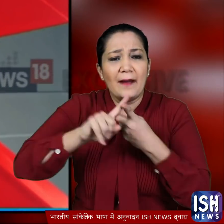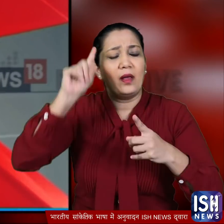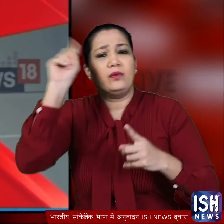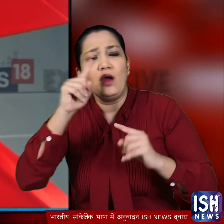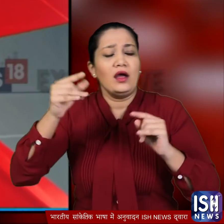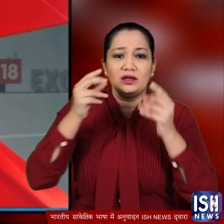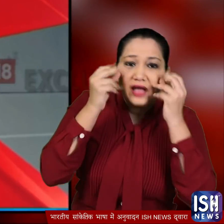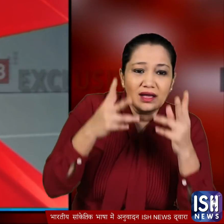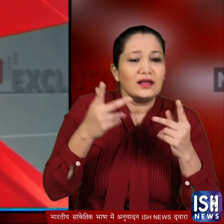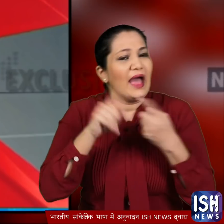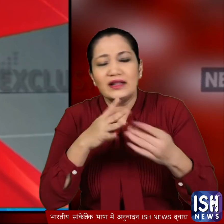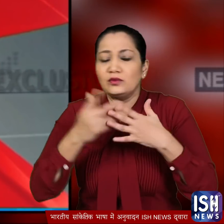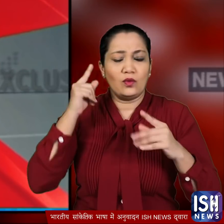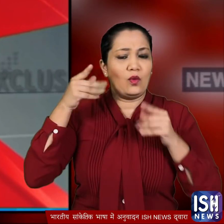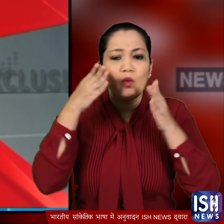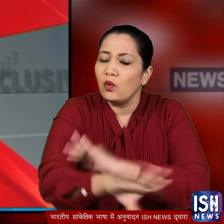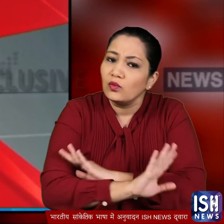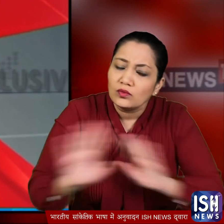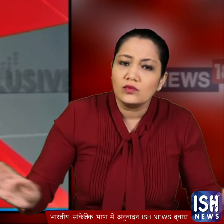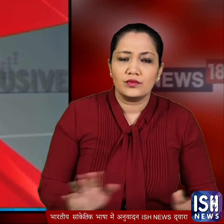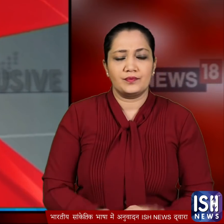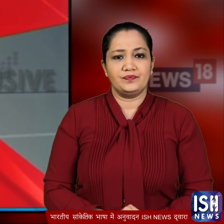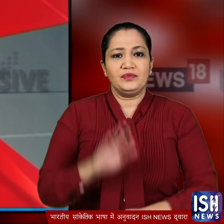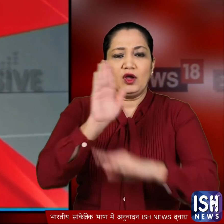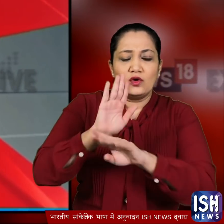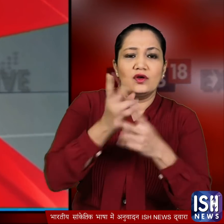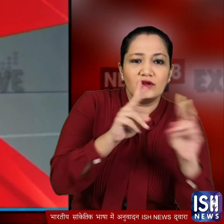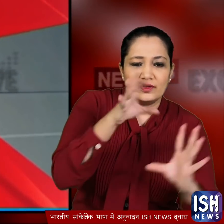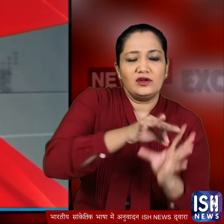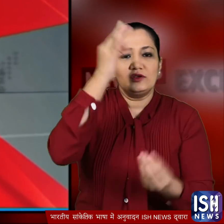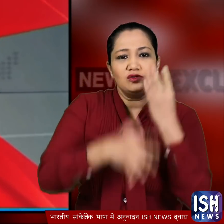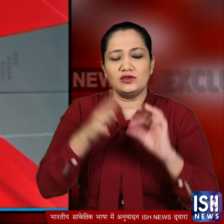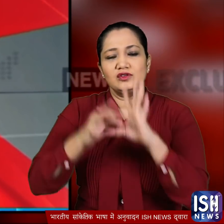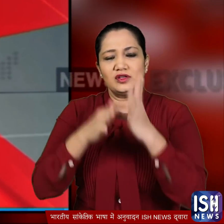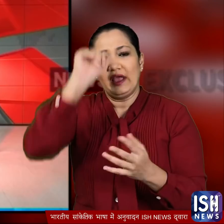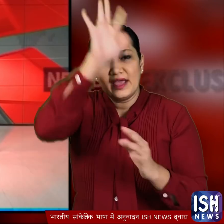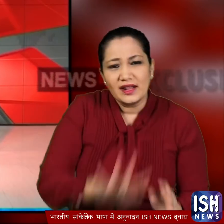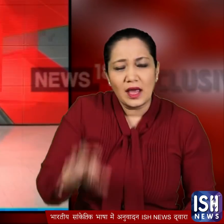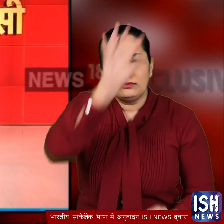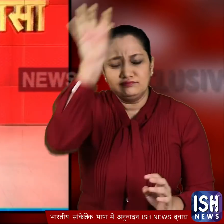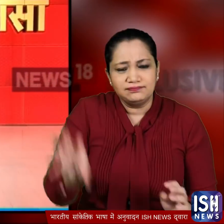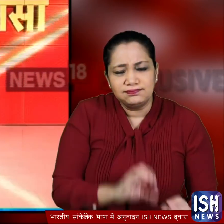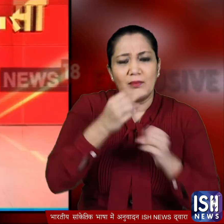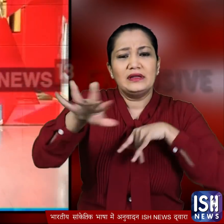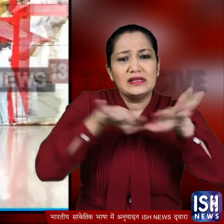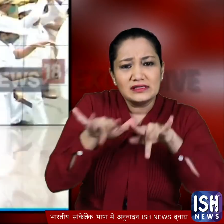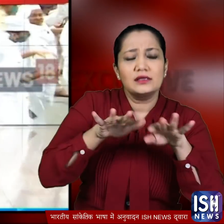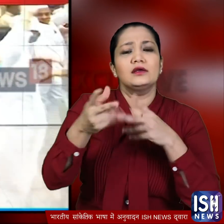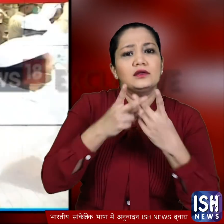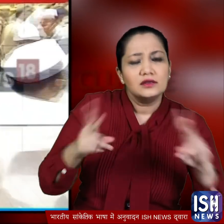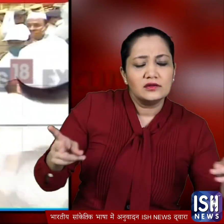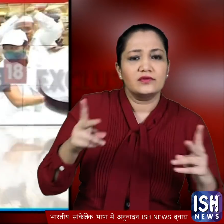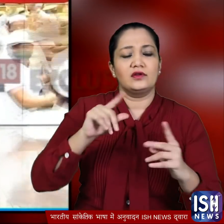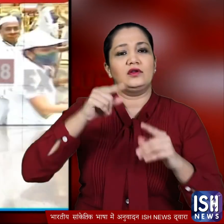हालत में क्या होश में घूमना भी खतरनाक है। कांग्रेस के अलग अलग संगठनों ने देश के कई शहरों में महंगाई के मुद्दे पर केंद्र सरकार